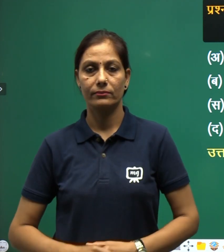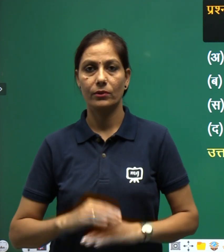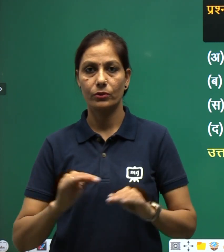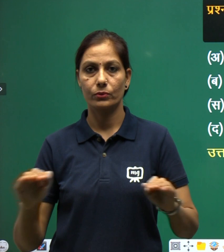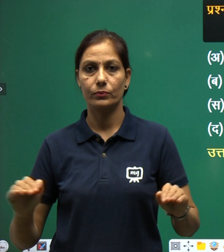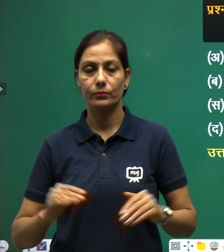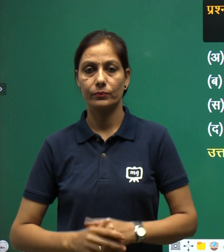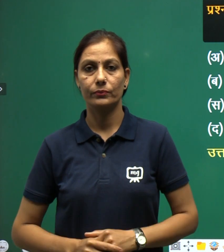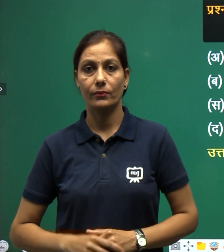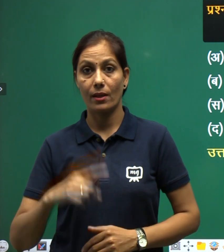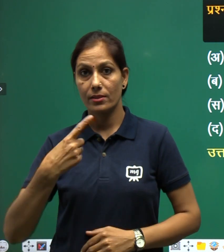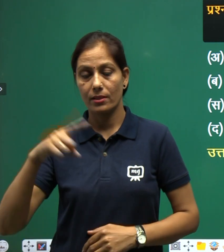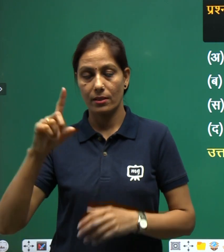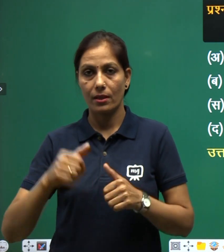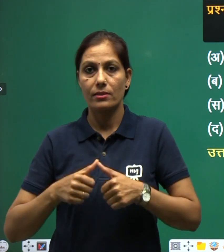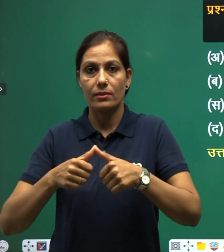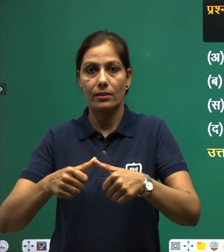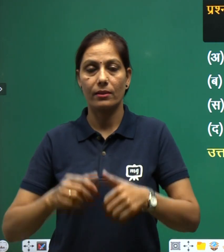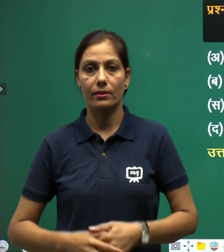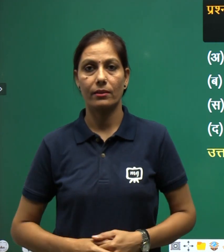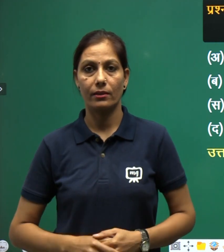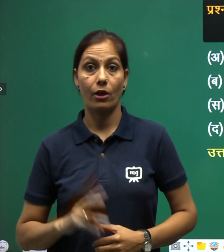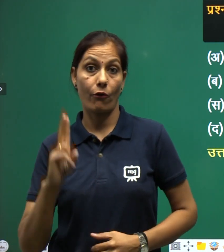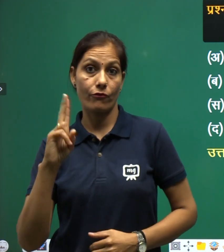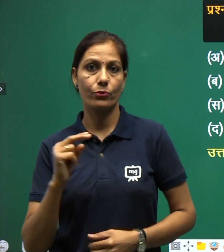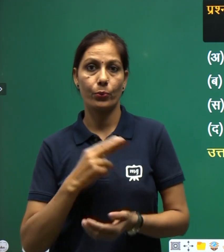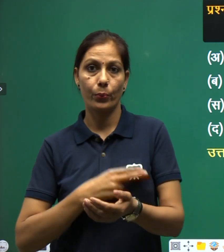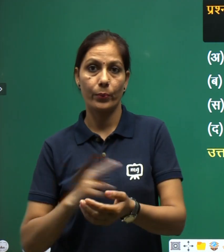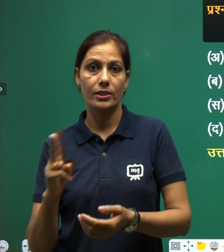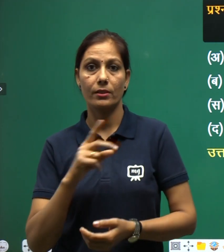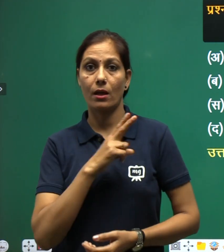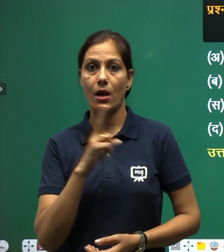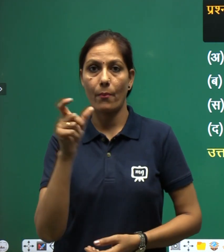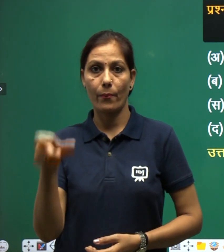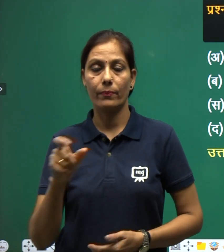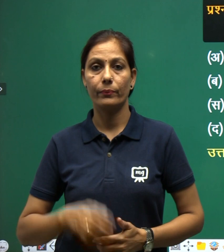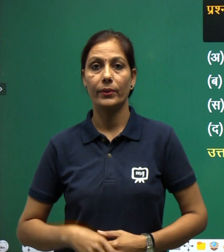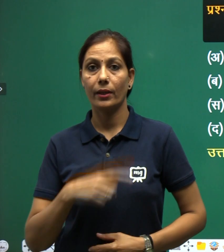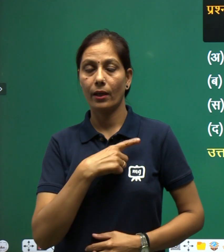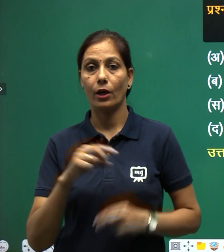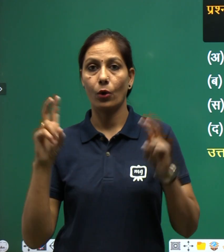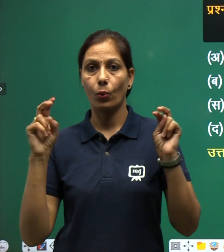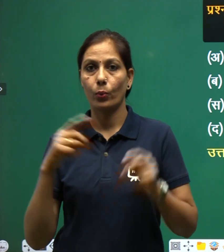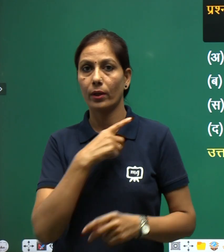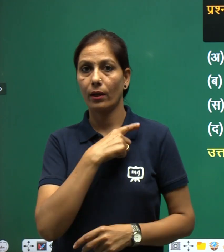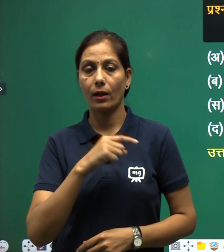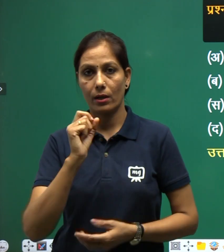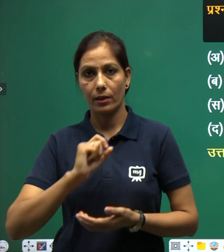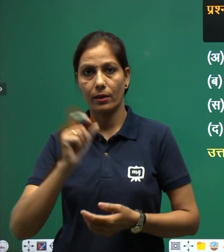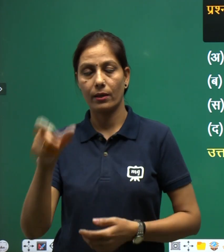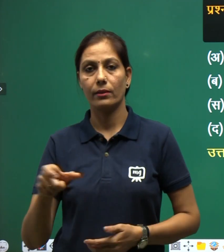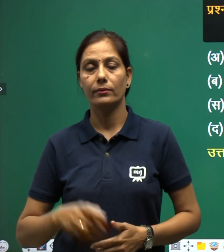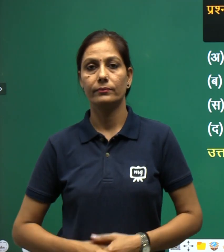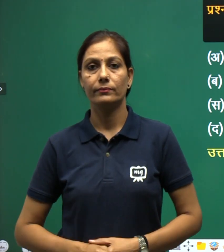बच्चों, सही उत्तर है विष्णु खरे। यह पाठ विष्णु खरे ने लिखा है।